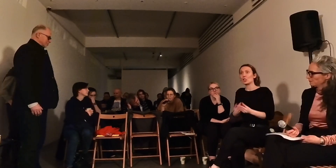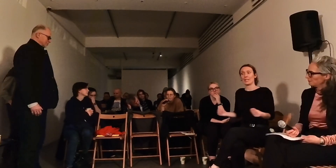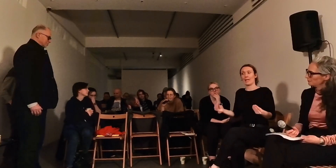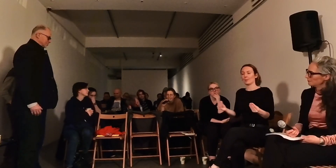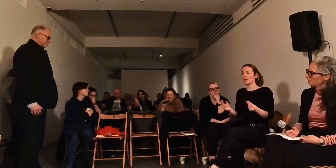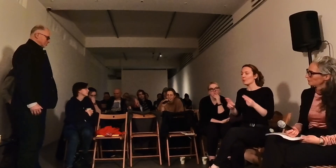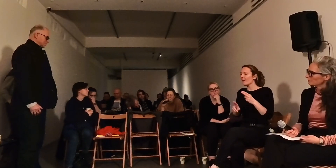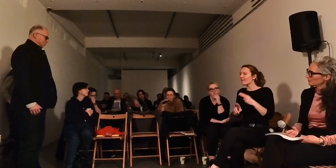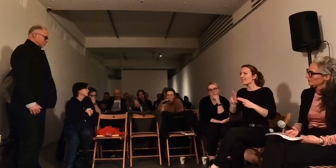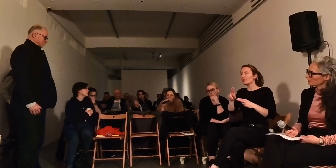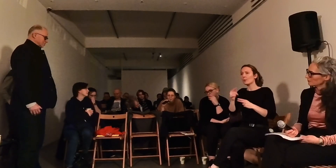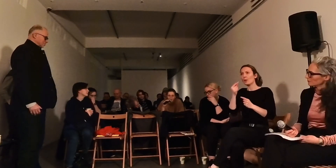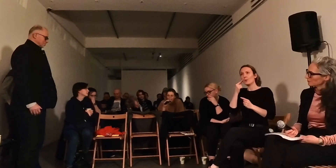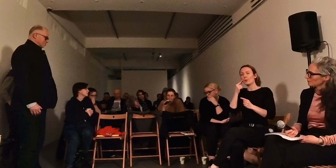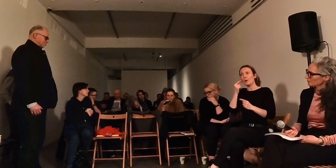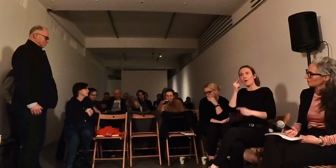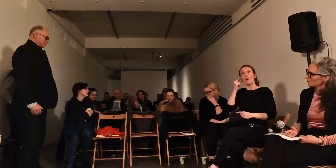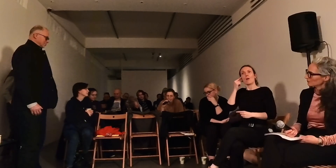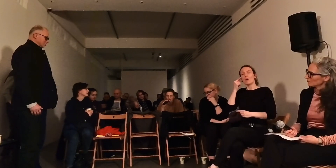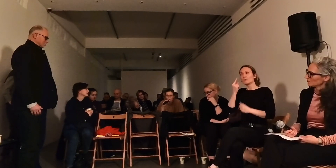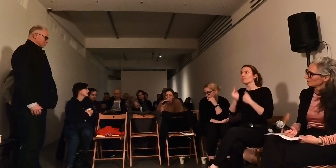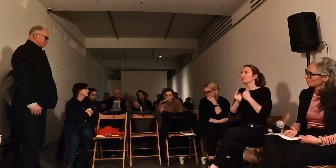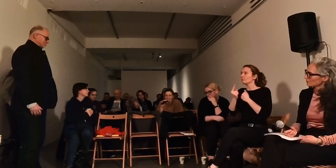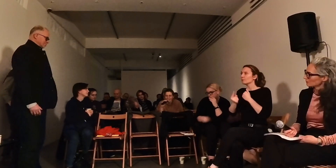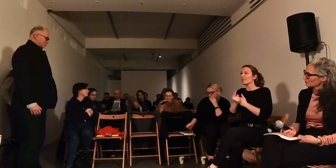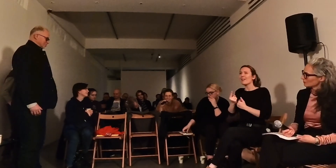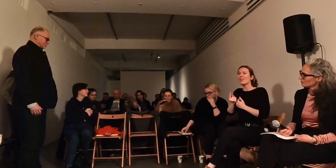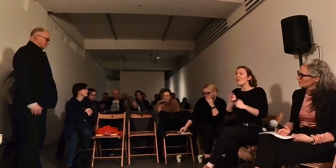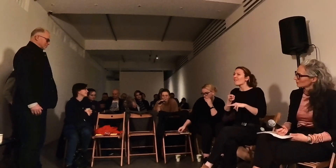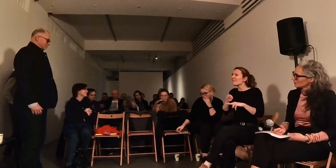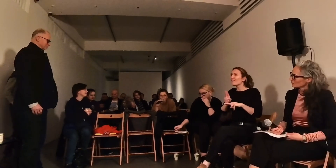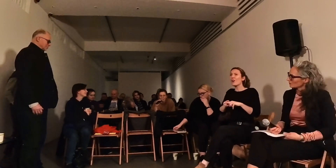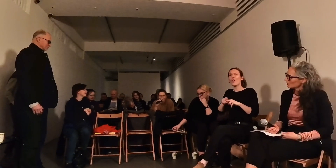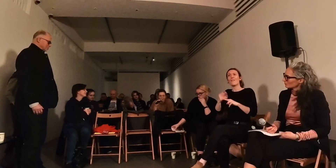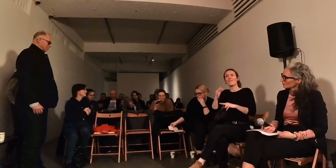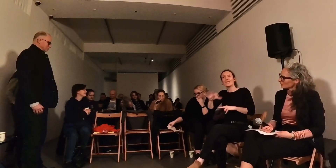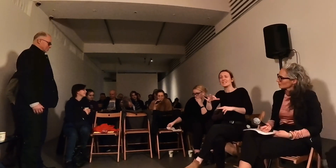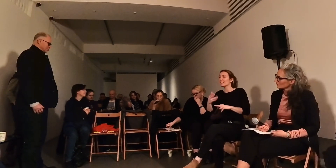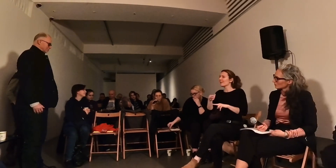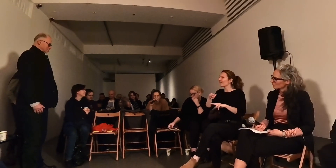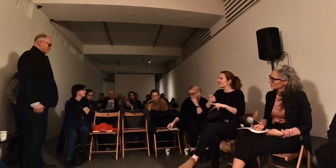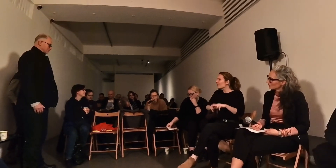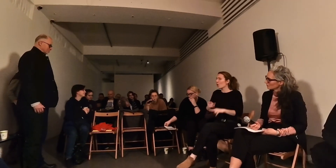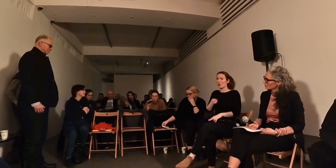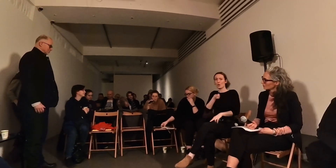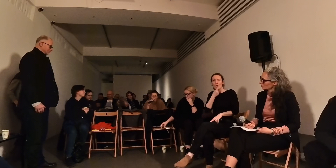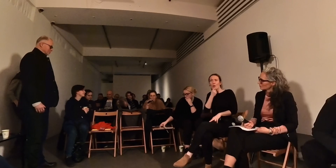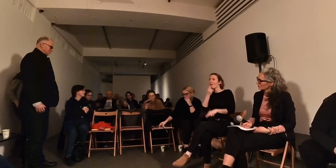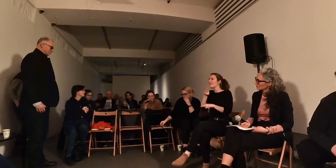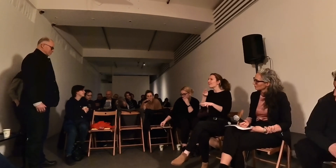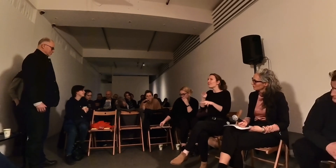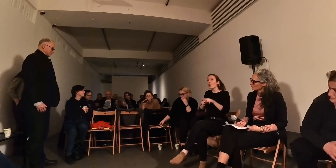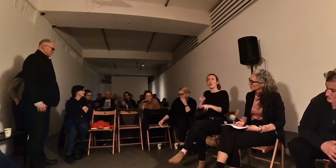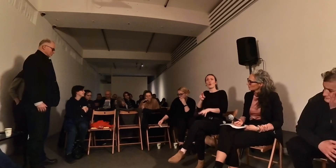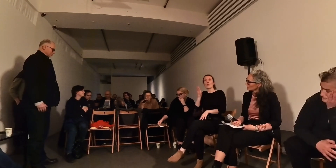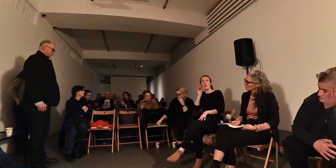v tomhletom přednáška. Jo. Mohla jsem jít kdykoliv čůrat a jít si pro jídlo a ještě prostě u toho poslouchat